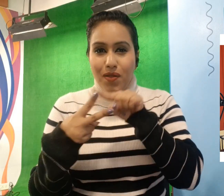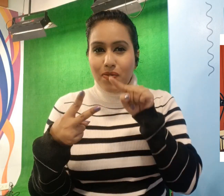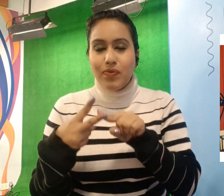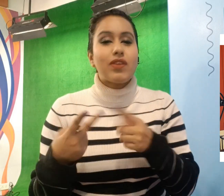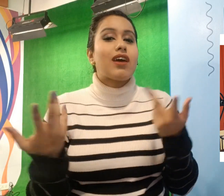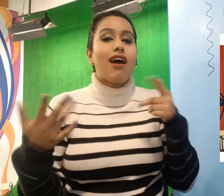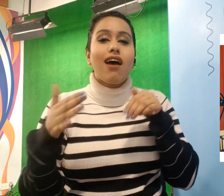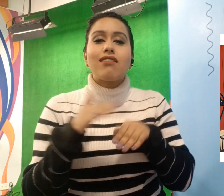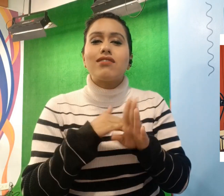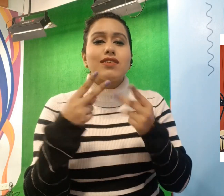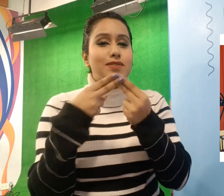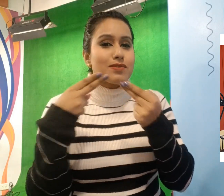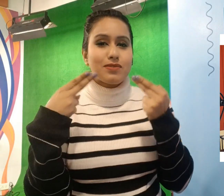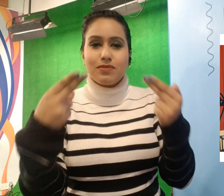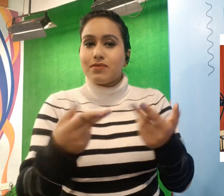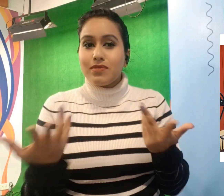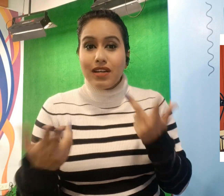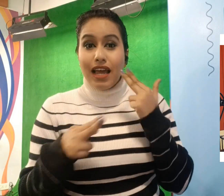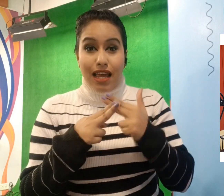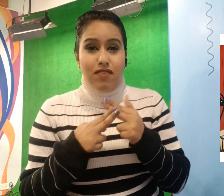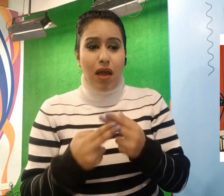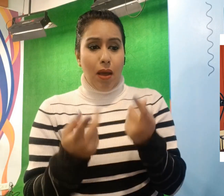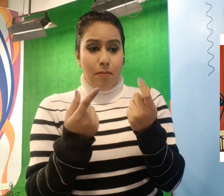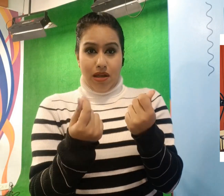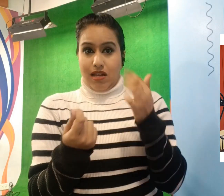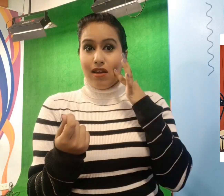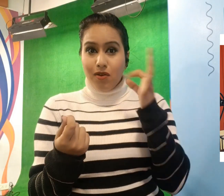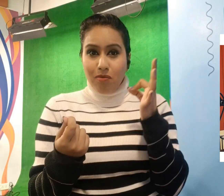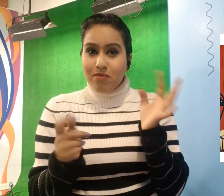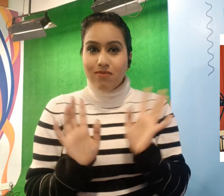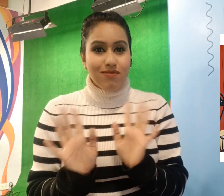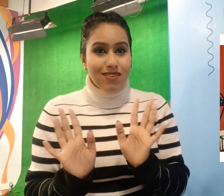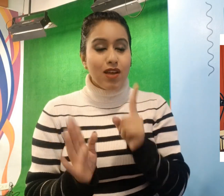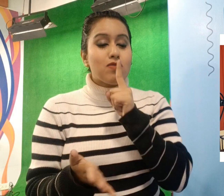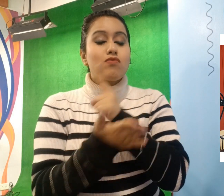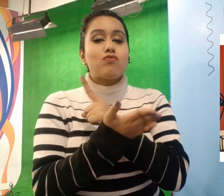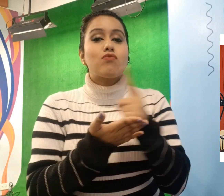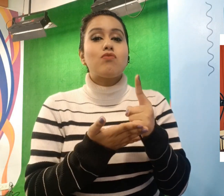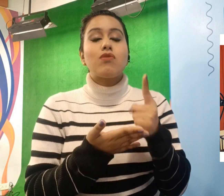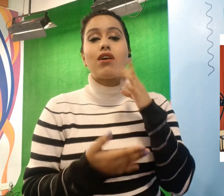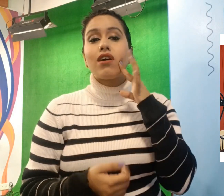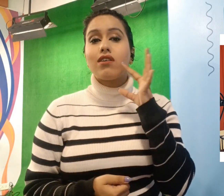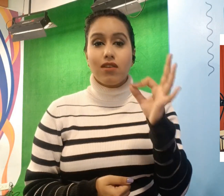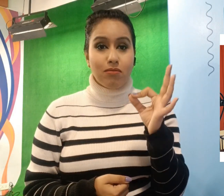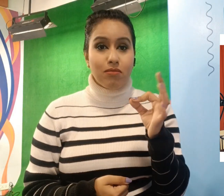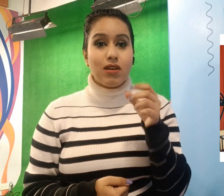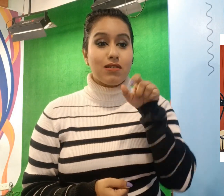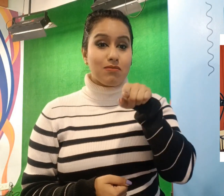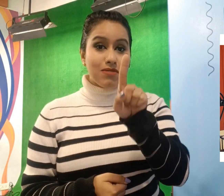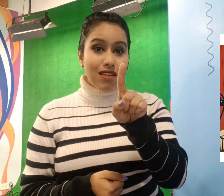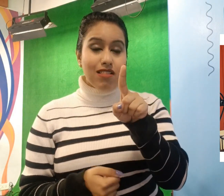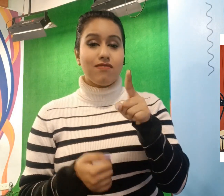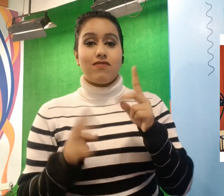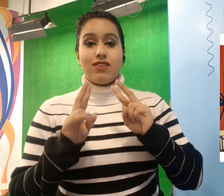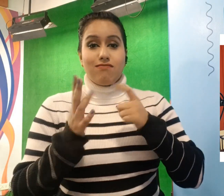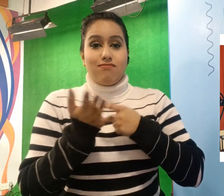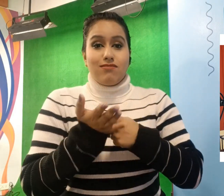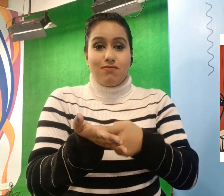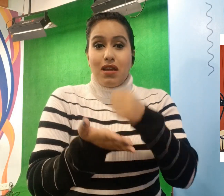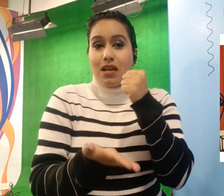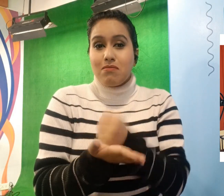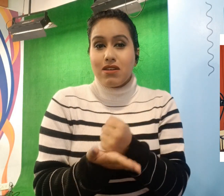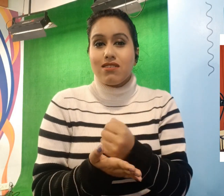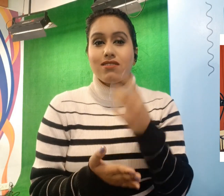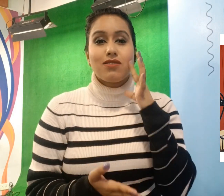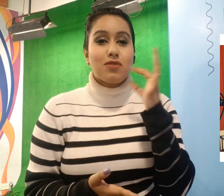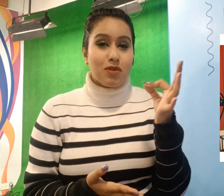कहानी जिसका सार यह कहता है कि जीवन में पैसा ही सब कुछ नहीं होता है, आपकी ऑनेस्टी, आपकी सेल्फ रिस्पेक्ट बहुत